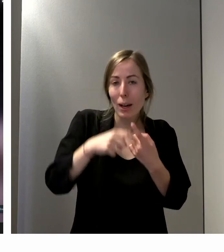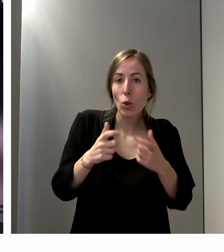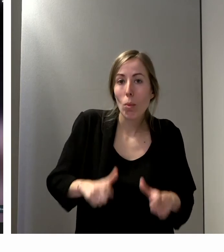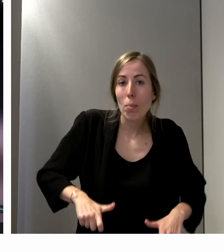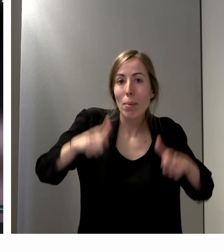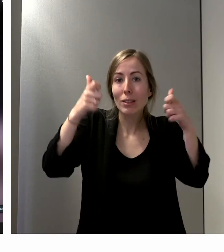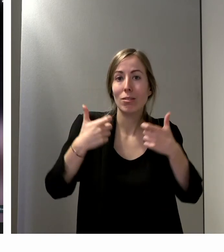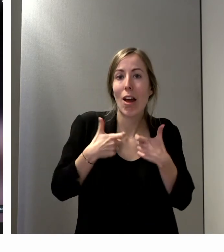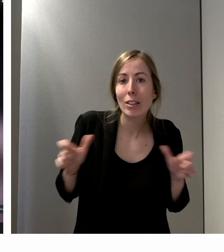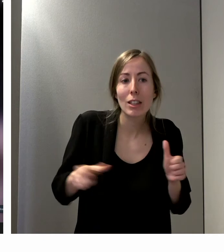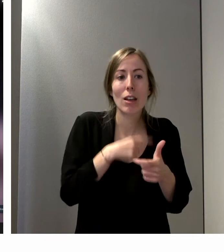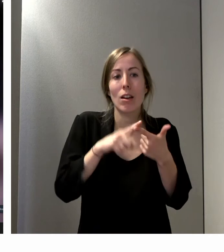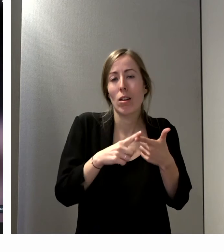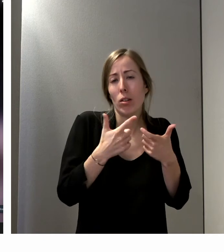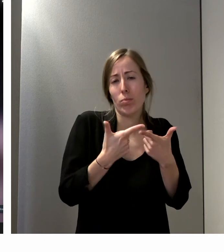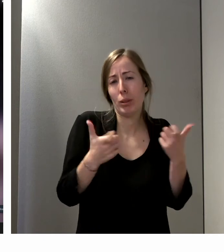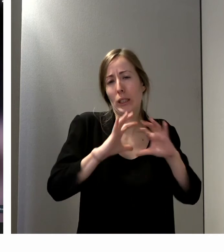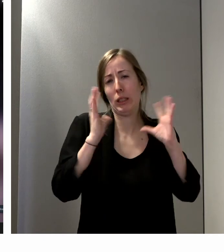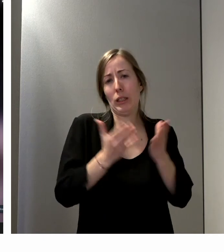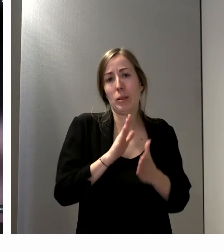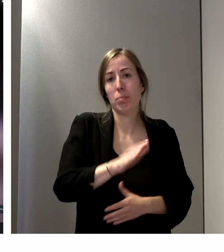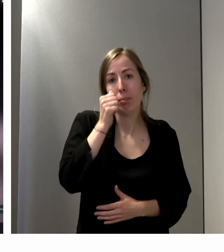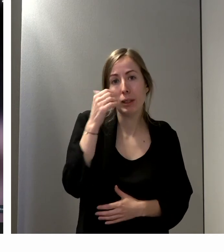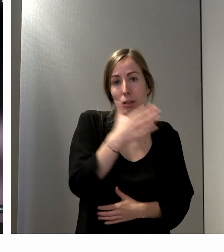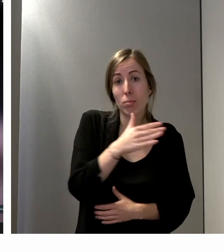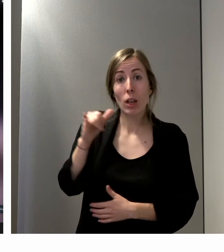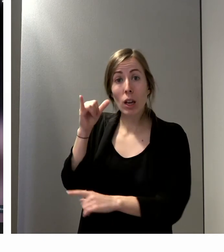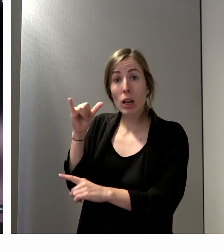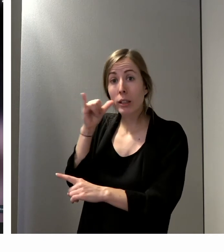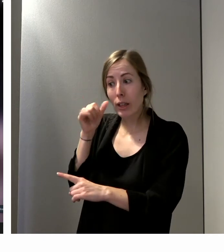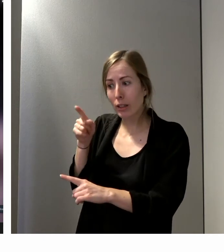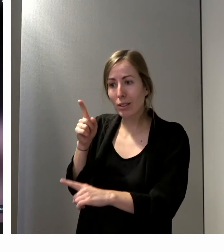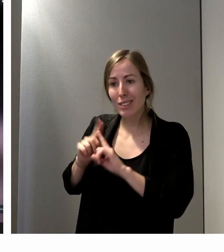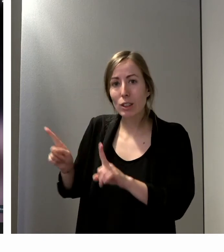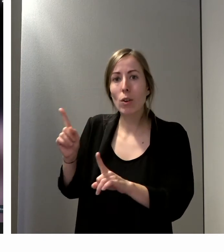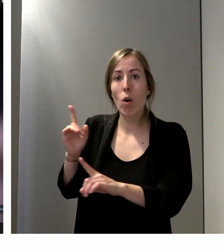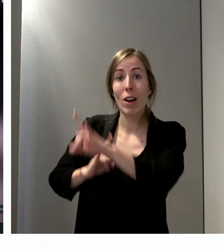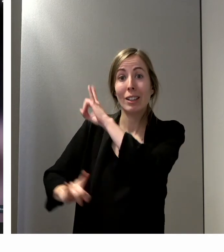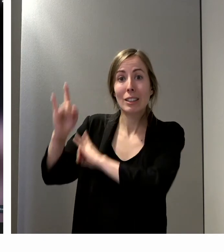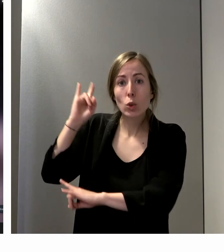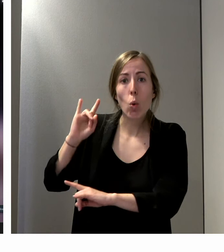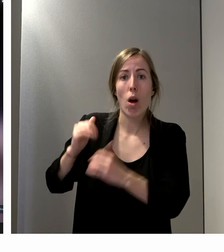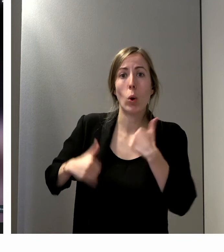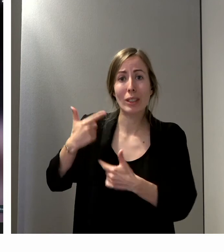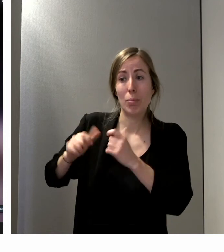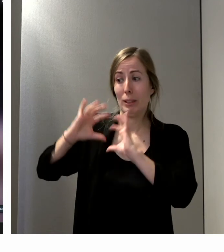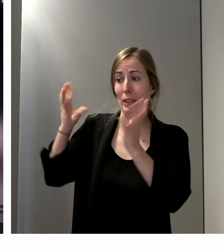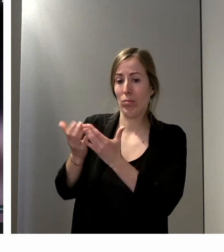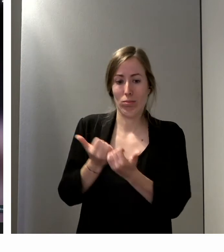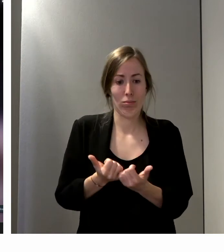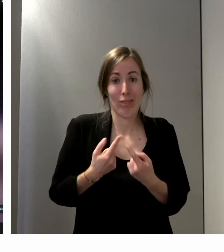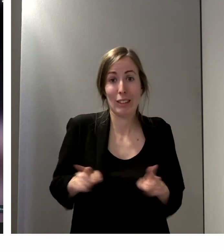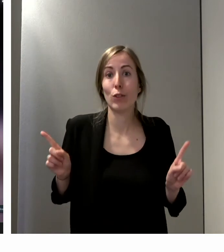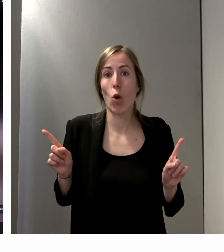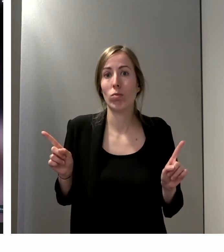sur l'accessibilité. L'Italie a une autre histoire avec le handicap. Ces deux exemples-là vous montrent bien que